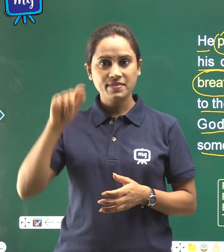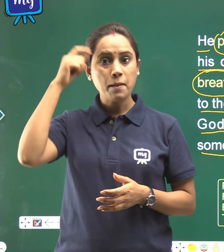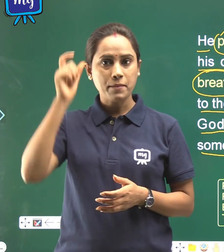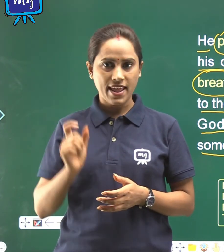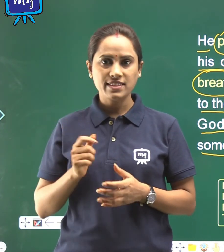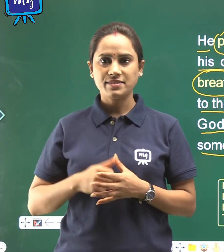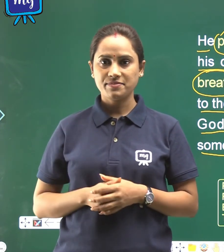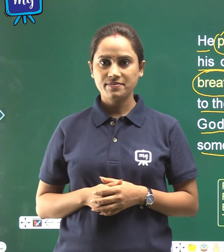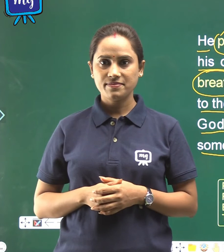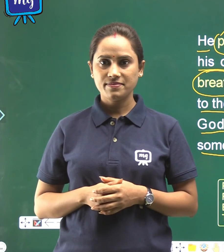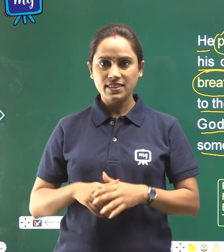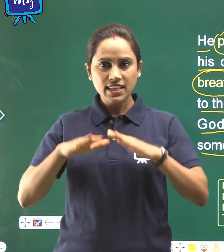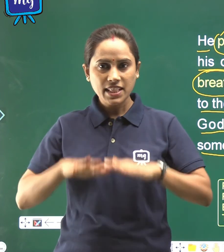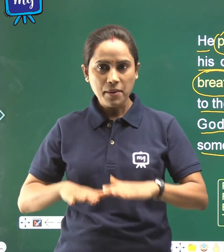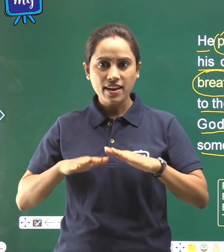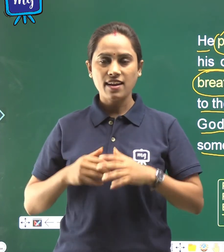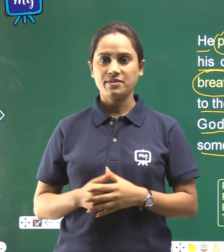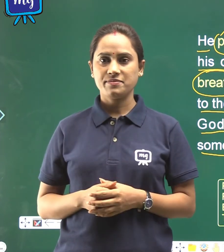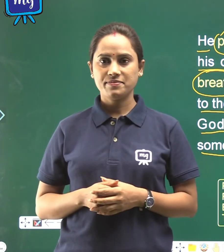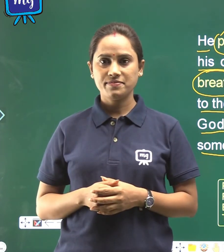press, दबाना,